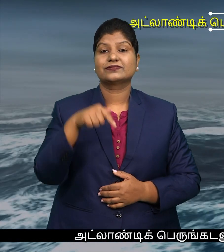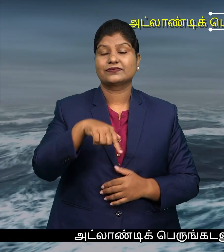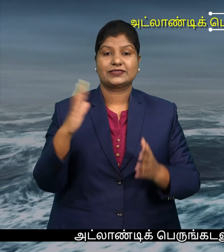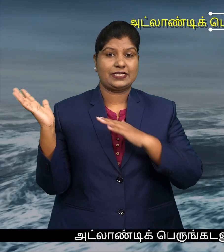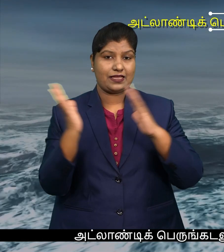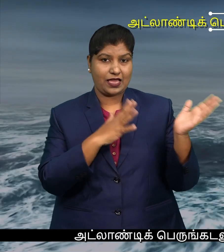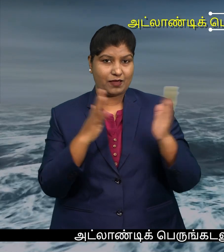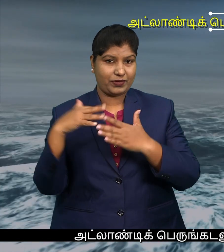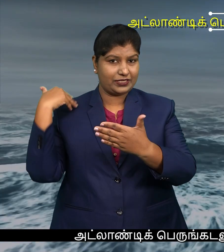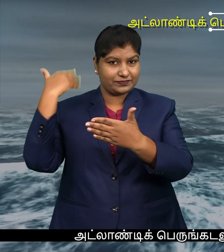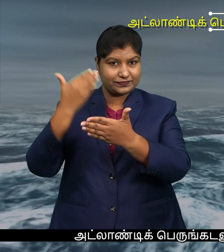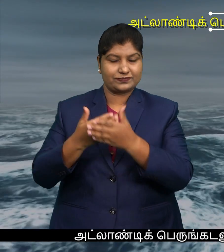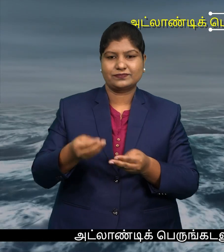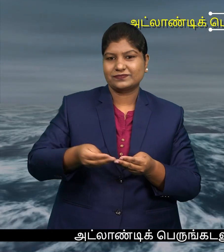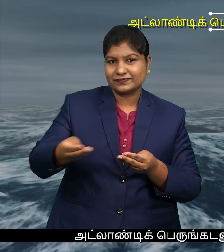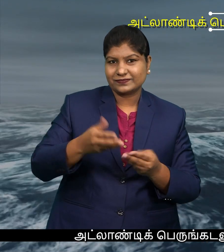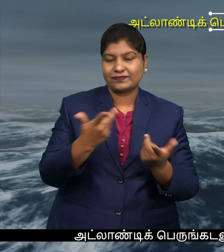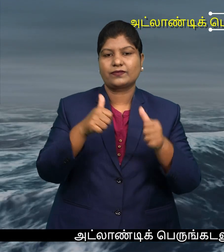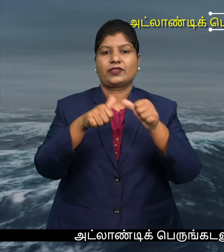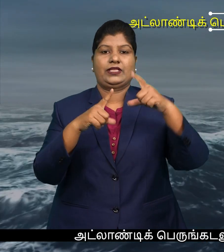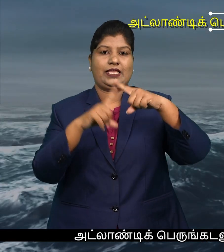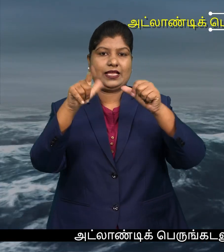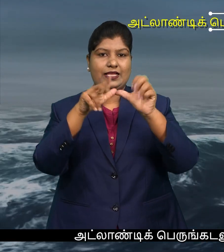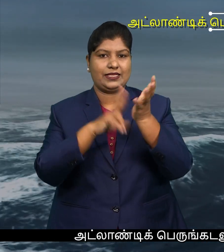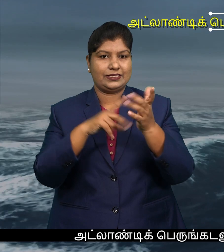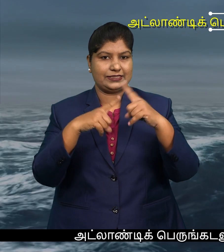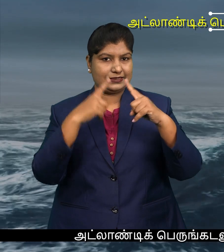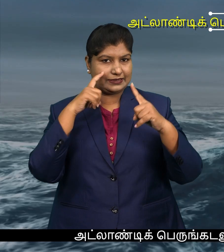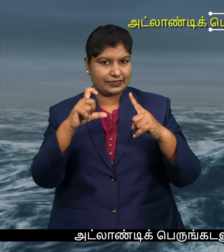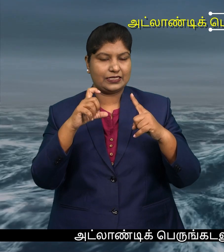அட்லாண்டிக் பெருங்கடலுக்கு அருகிலுள்ள காலநிலை.